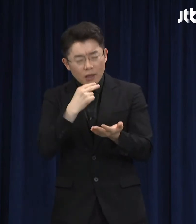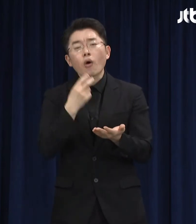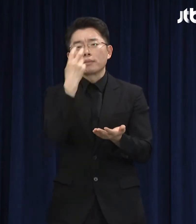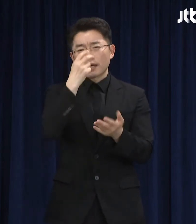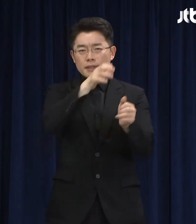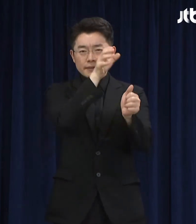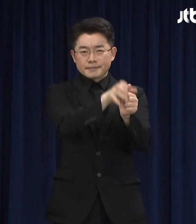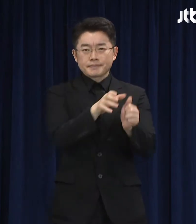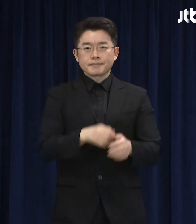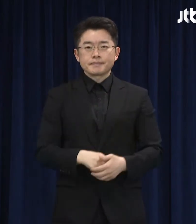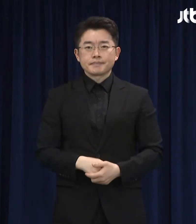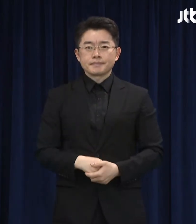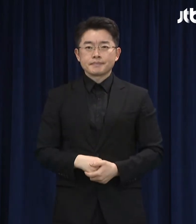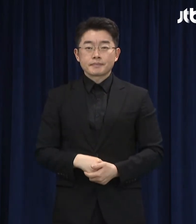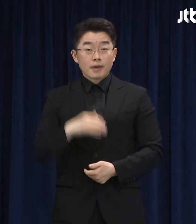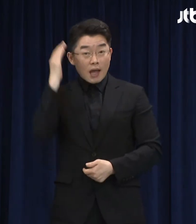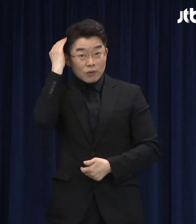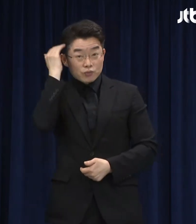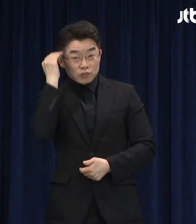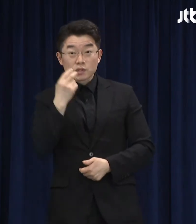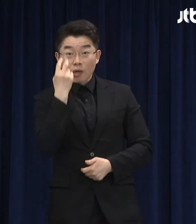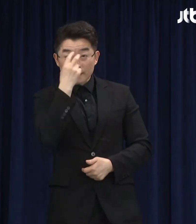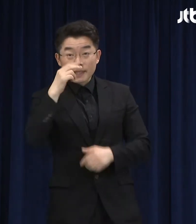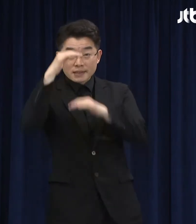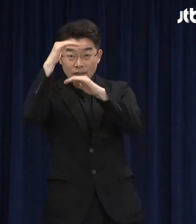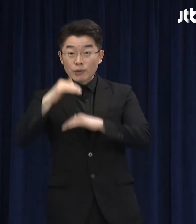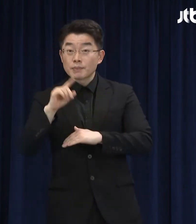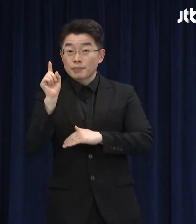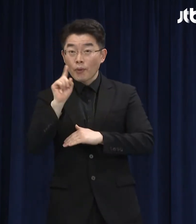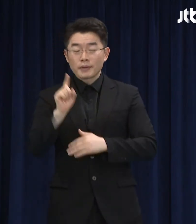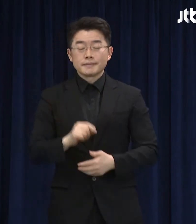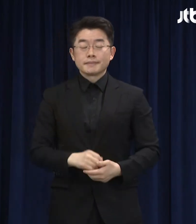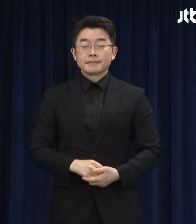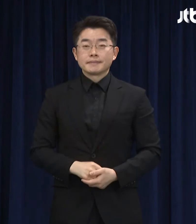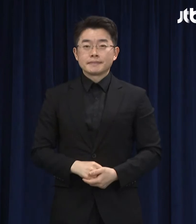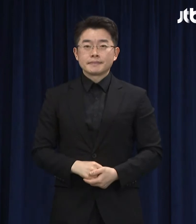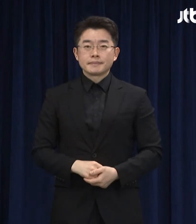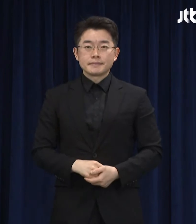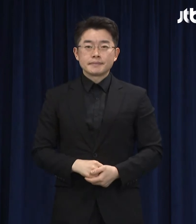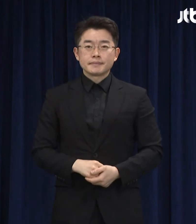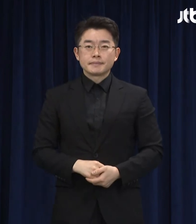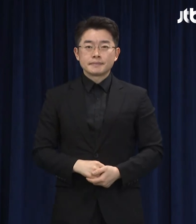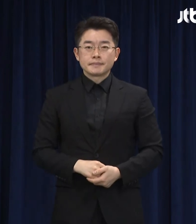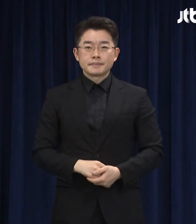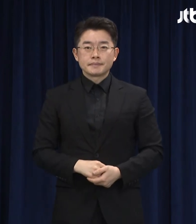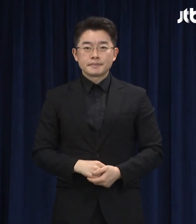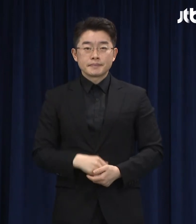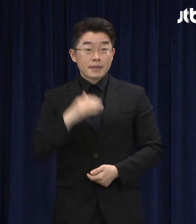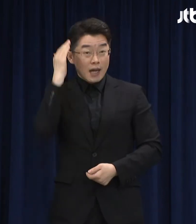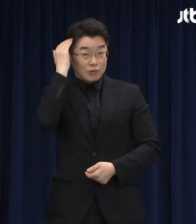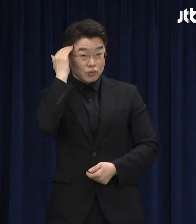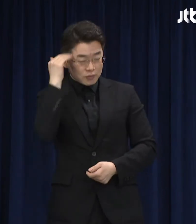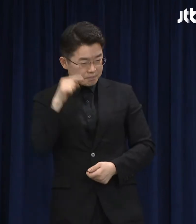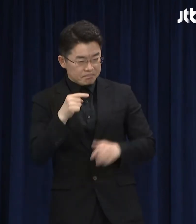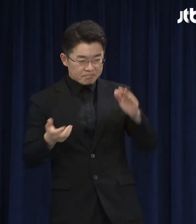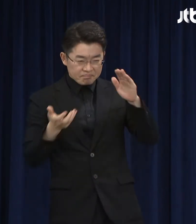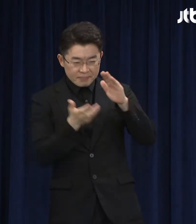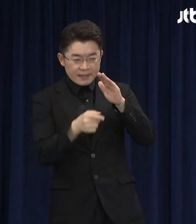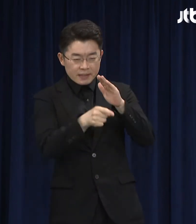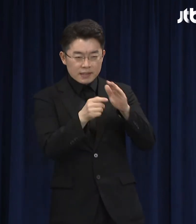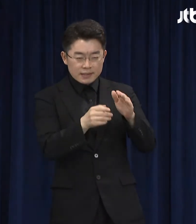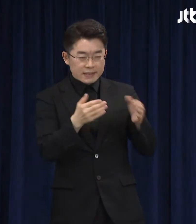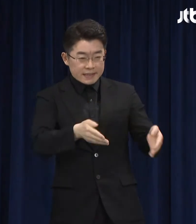현장 시찰 활동 내용을 말씀드리겠습니다. 현장에서 이 화학분석동에 총